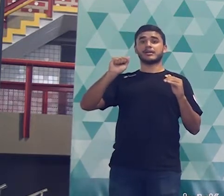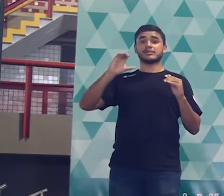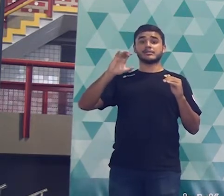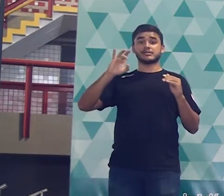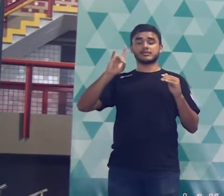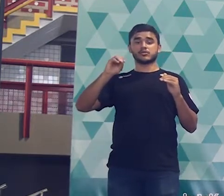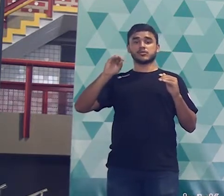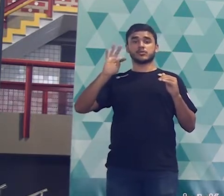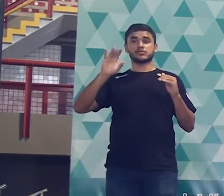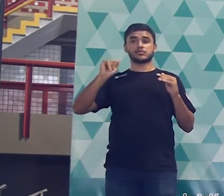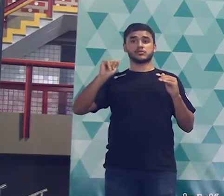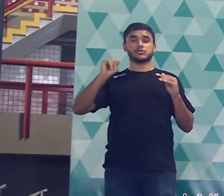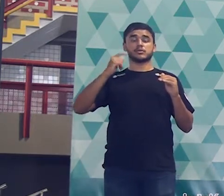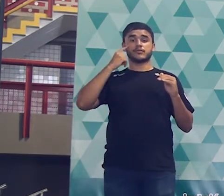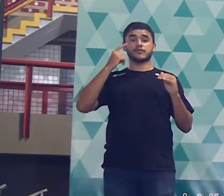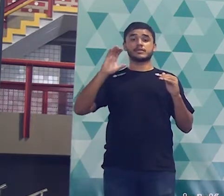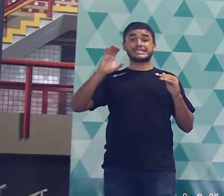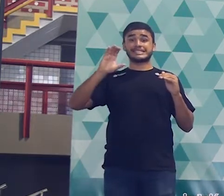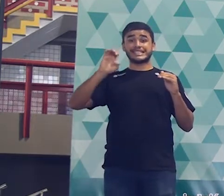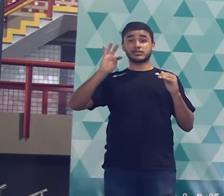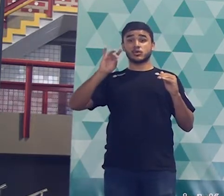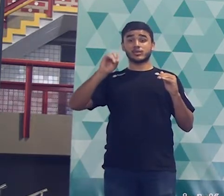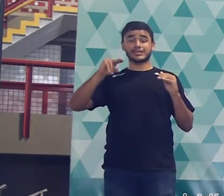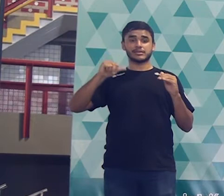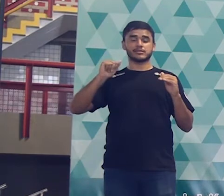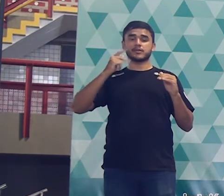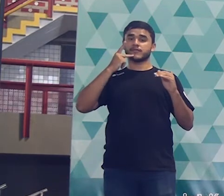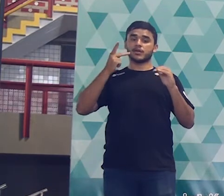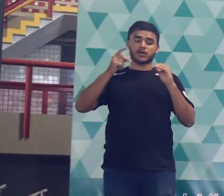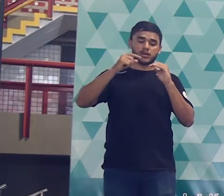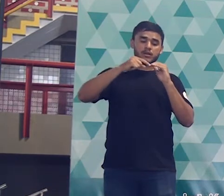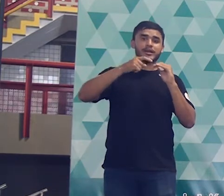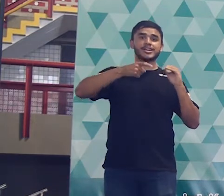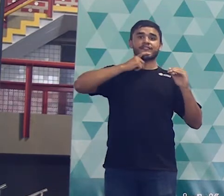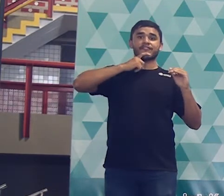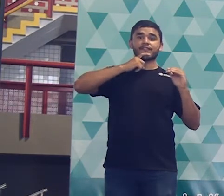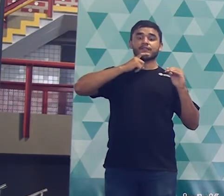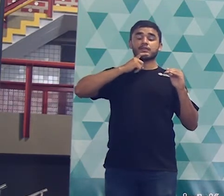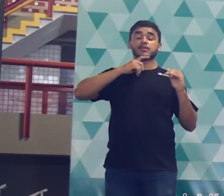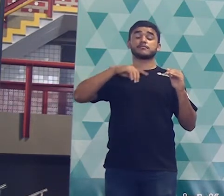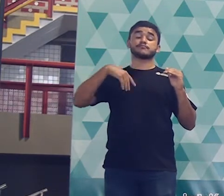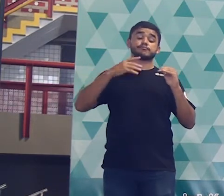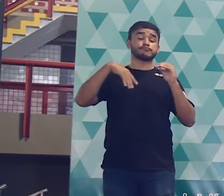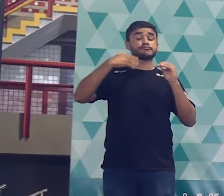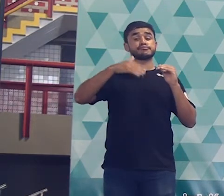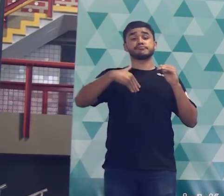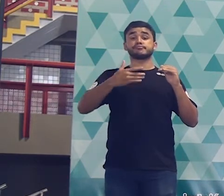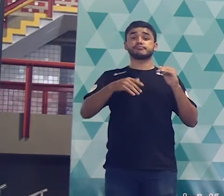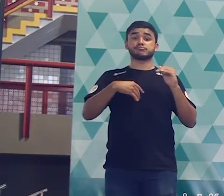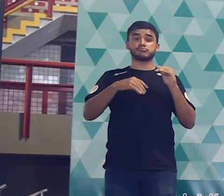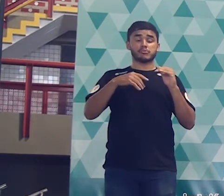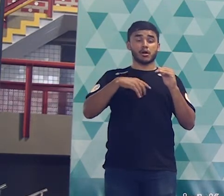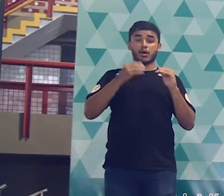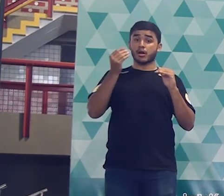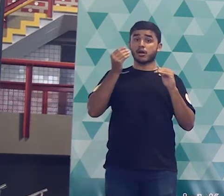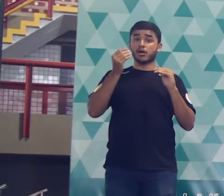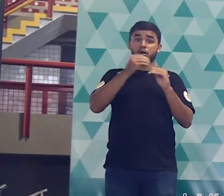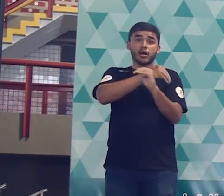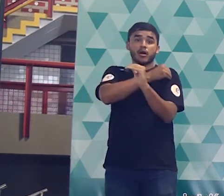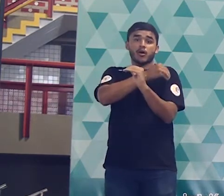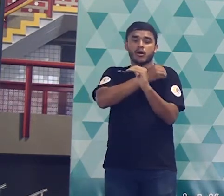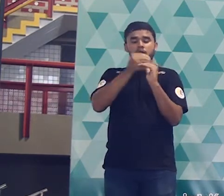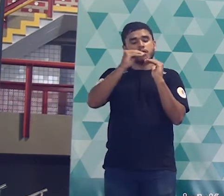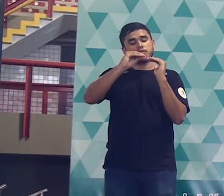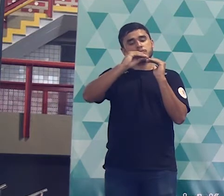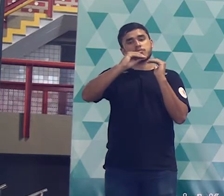vai bater na tua pele. Fica quente ou fica gelado? Gelado. Depois que tu deixou de usar o algodão, ainda tem